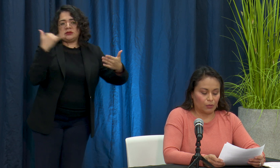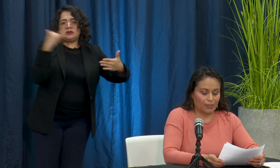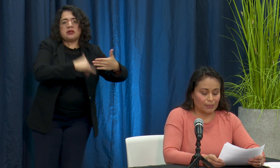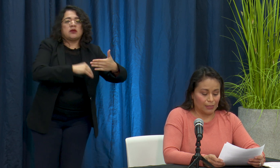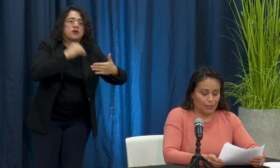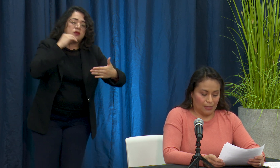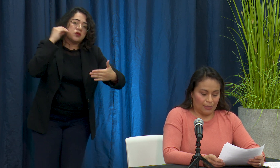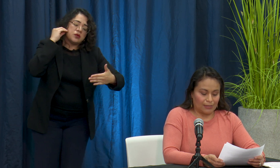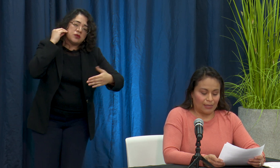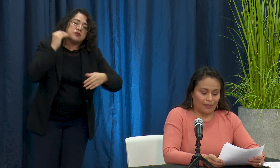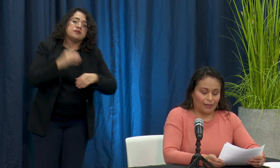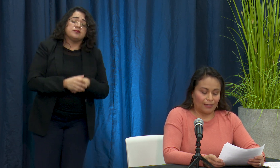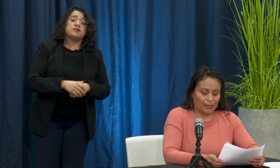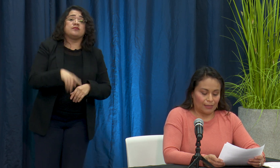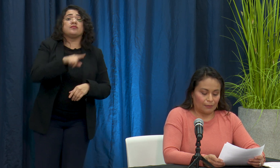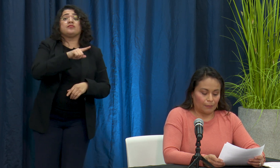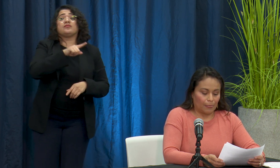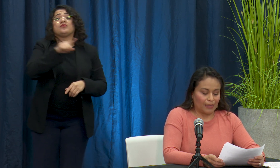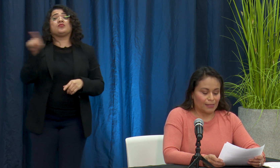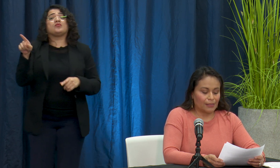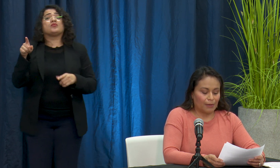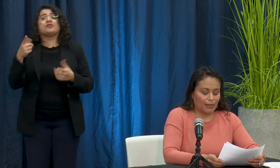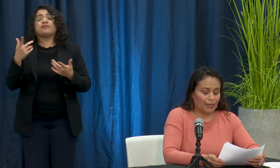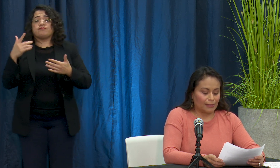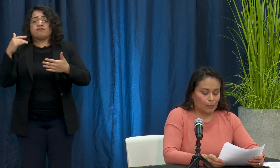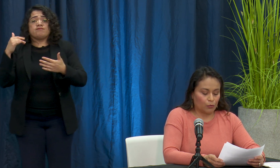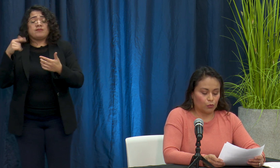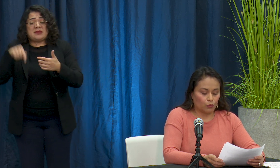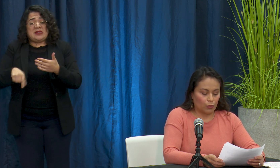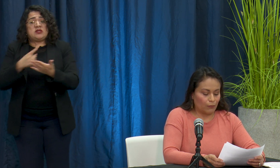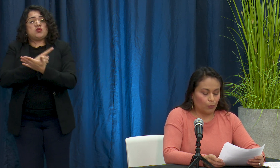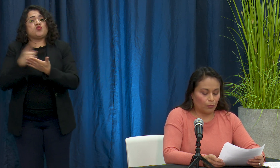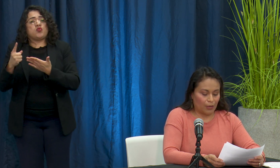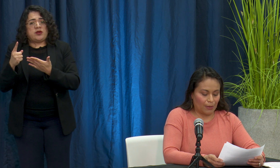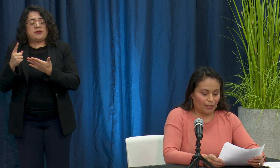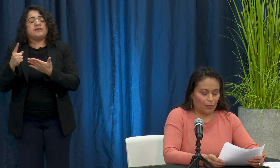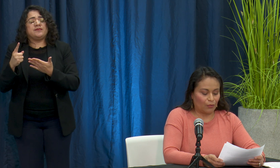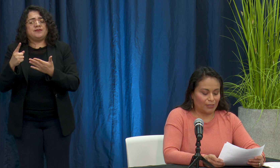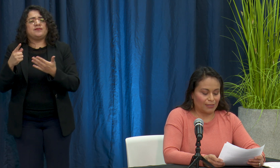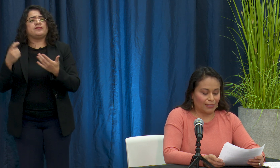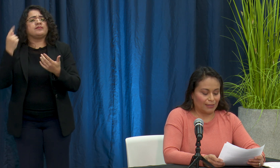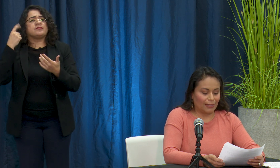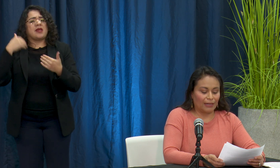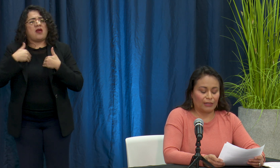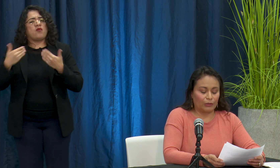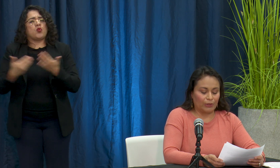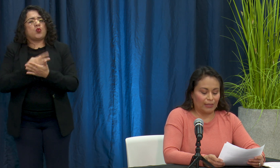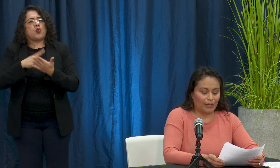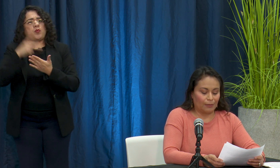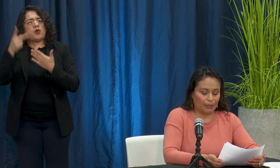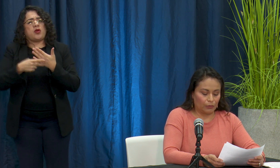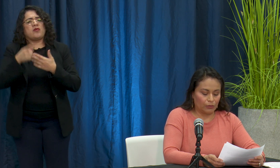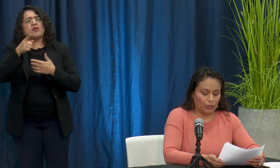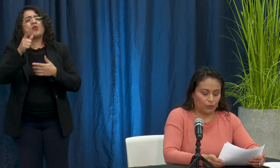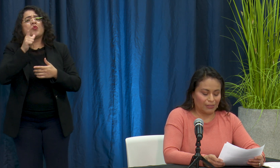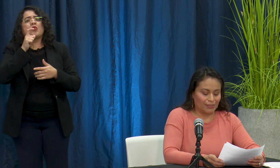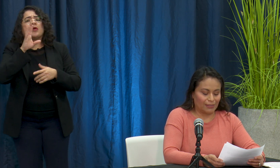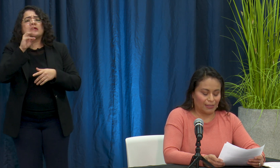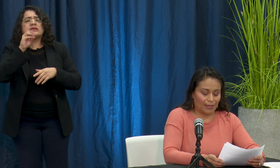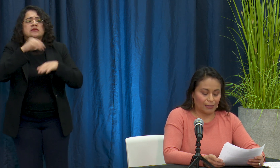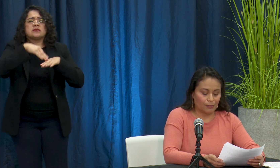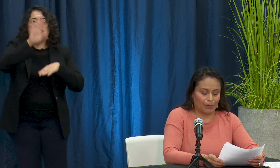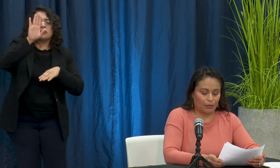a las personas que se quedan en casa. Esta semana lanzamos un nuevo programa que ofrece entrega gratuita de alimentos y